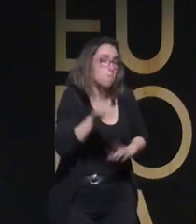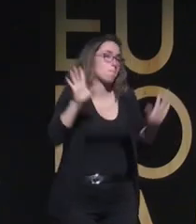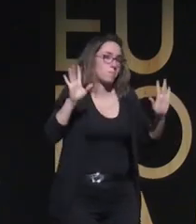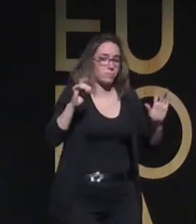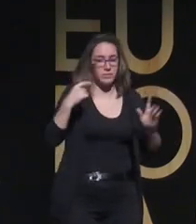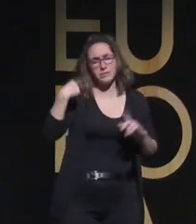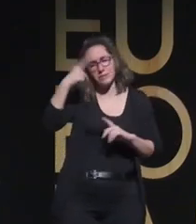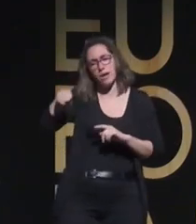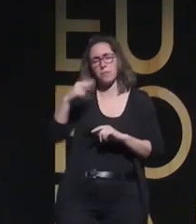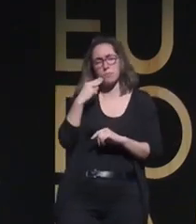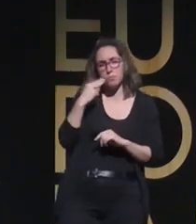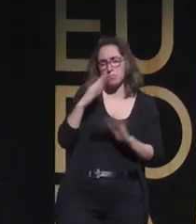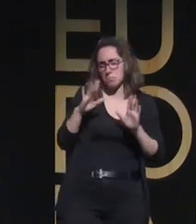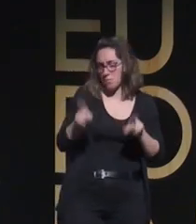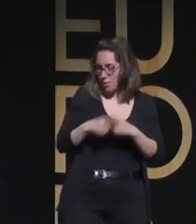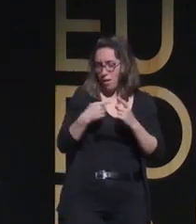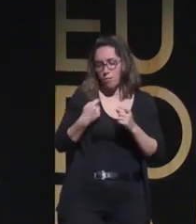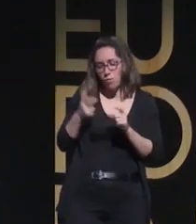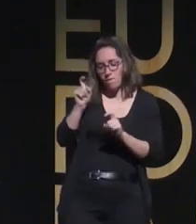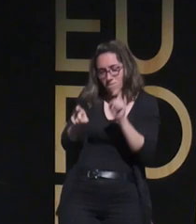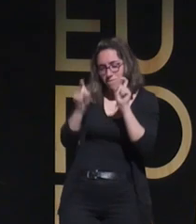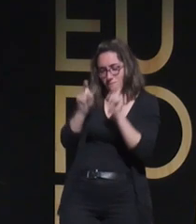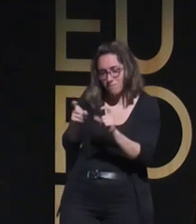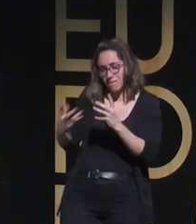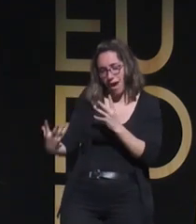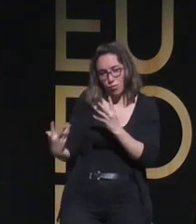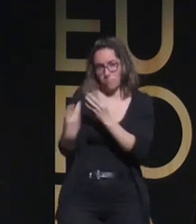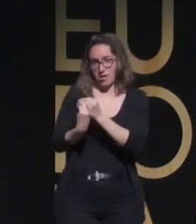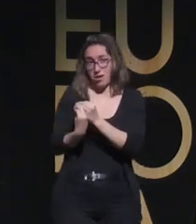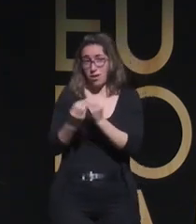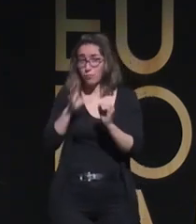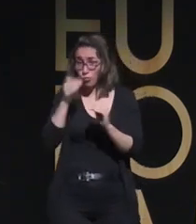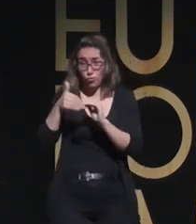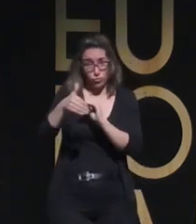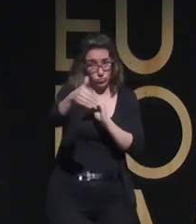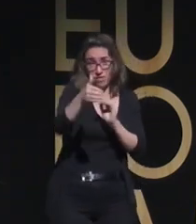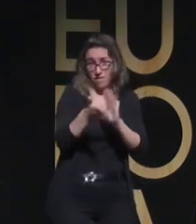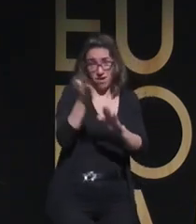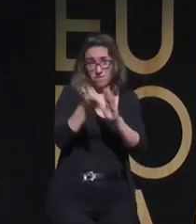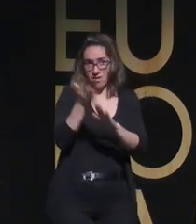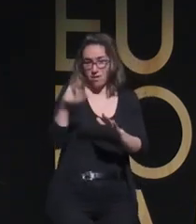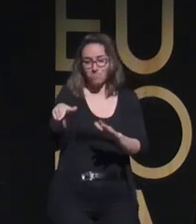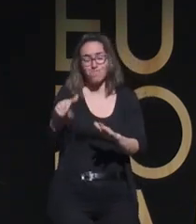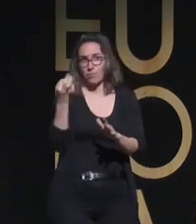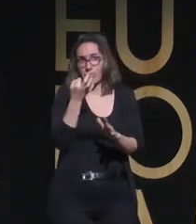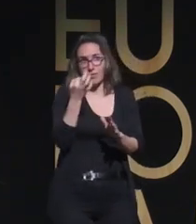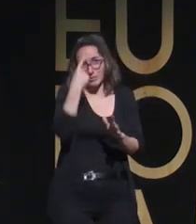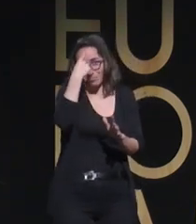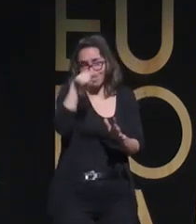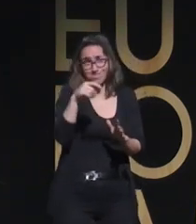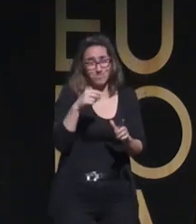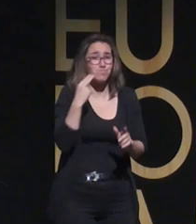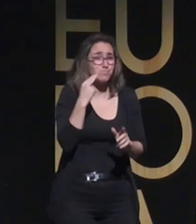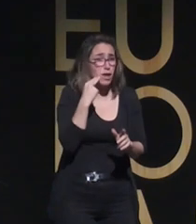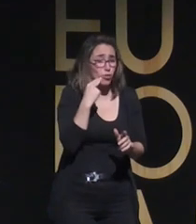que pase esto, pero entonces le vamos educando a acompañarle a algo que cree que se ocurre va a ser terrorífico, que es que aprenda que no va a ser terrorífico, pero le costará un